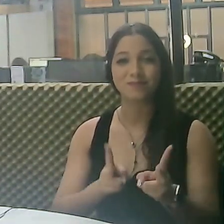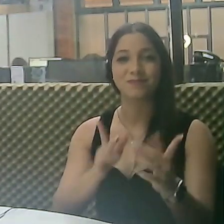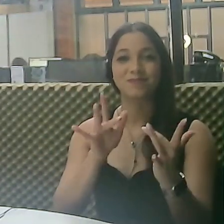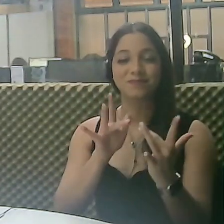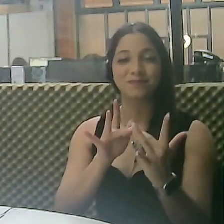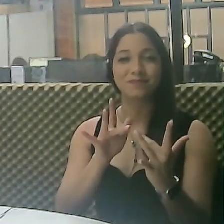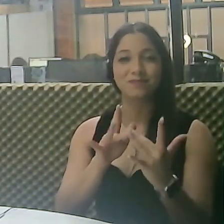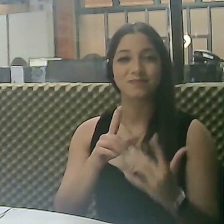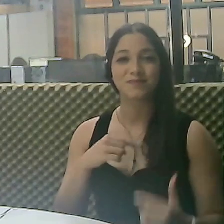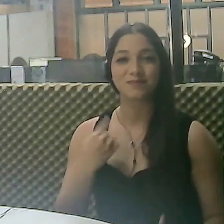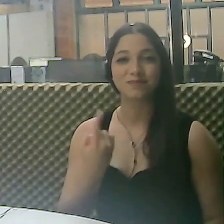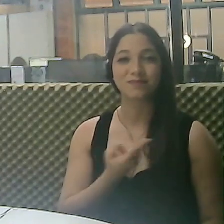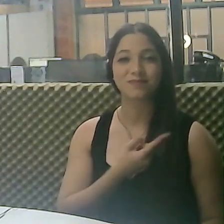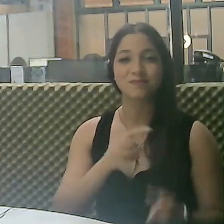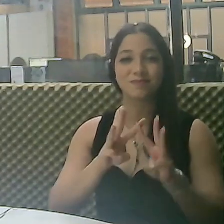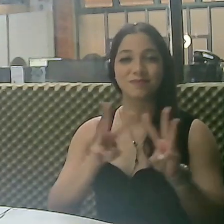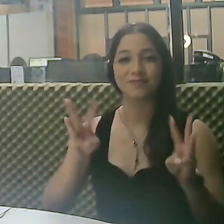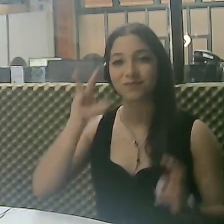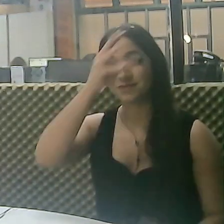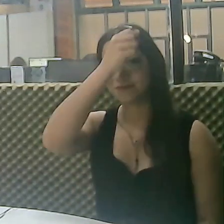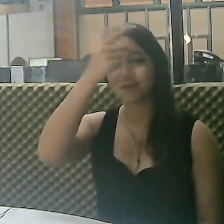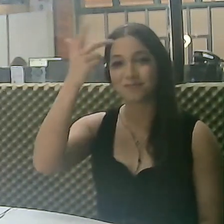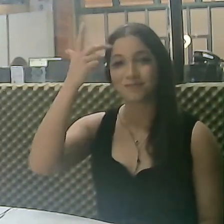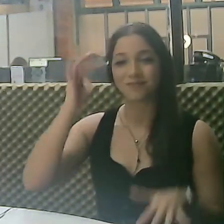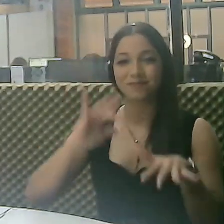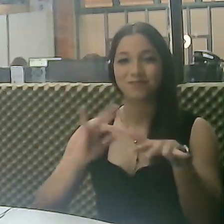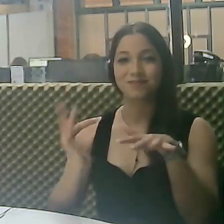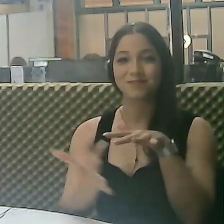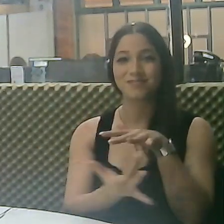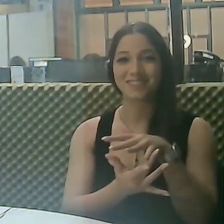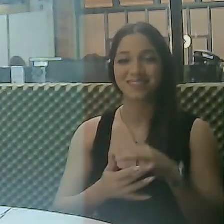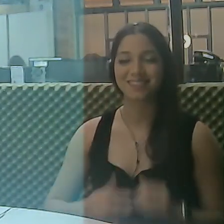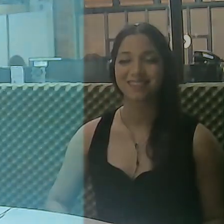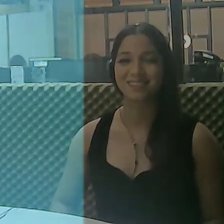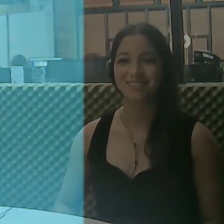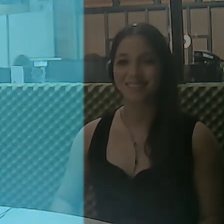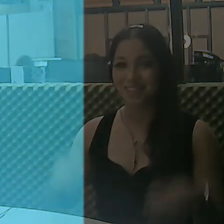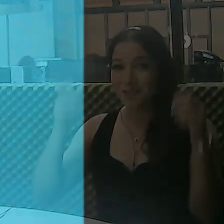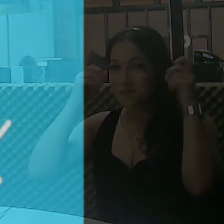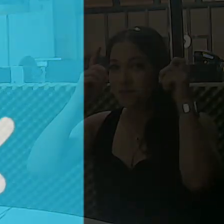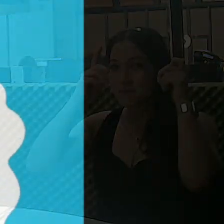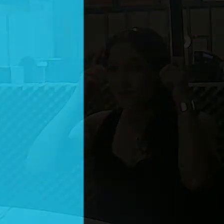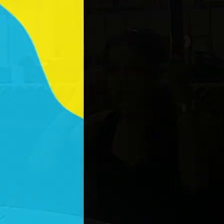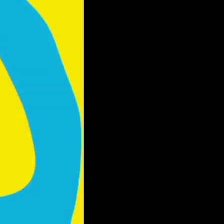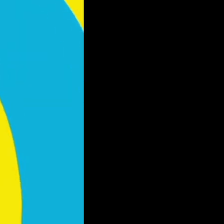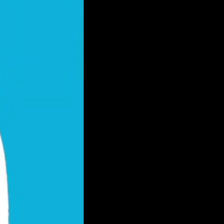Continue conosco no portal da Prefeitura e nas redes sociais.